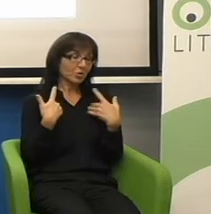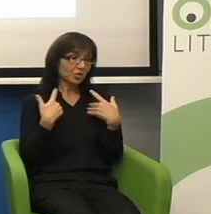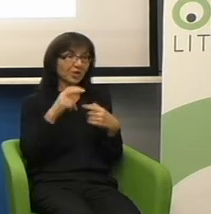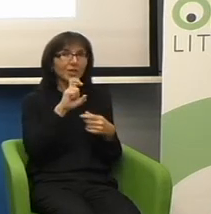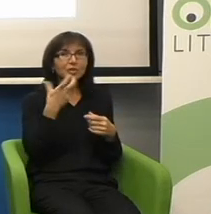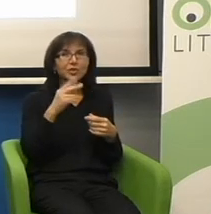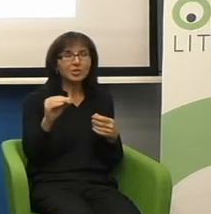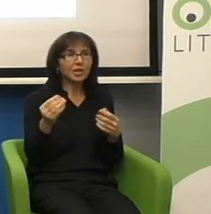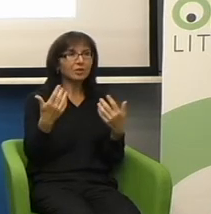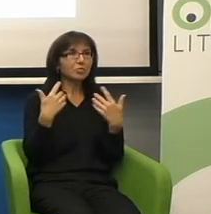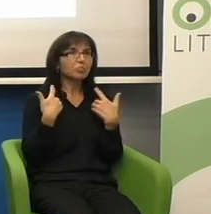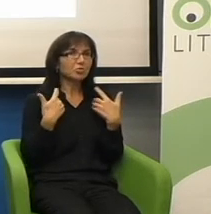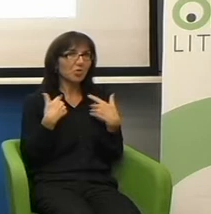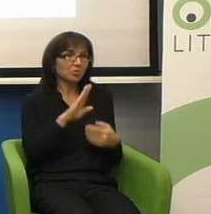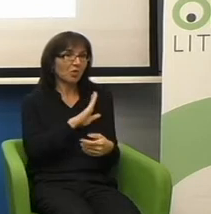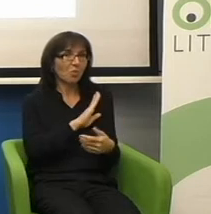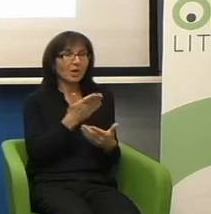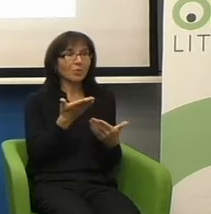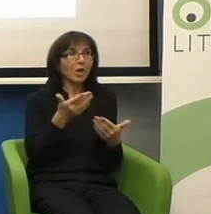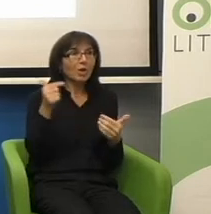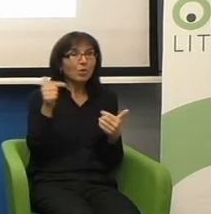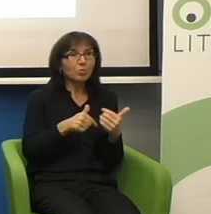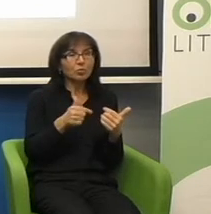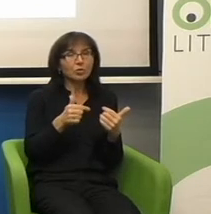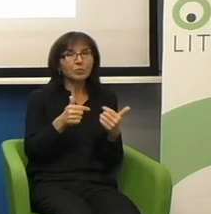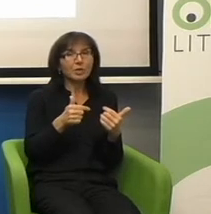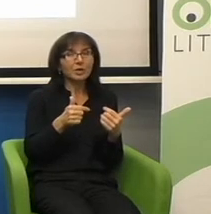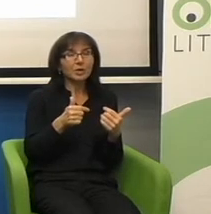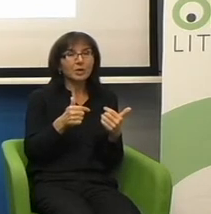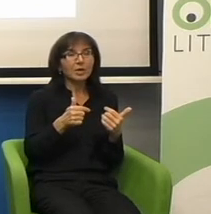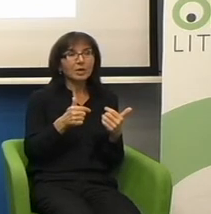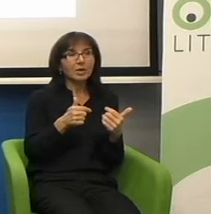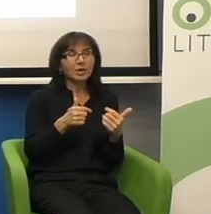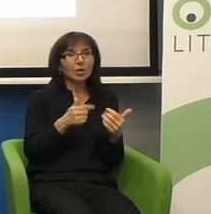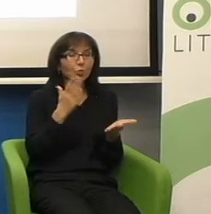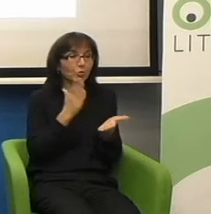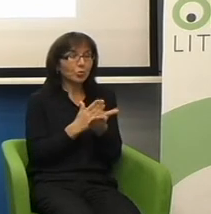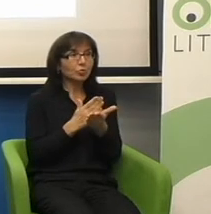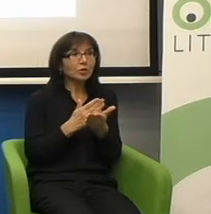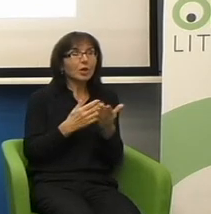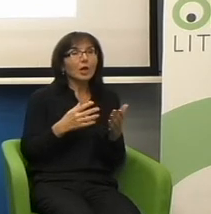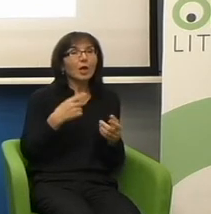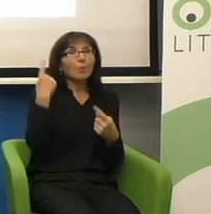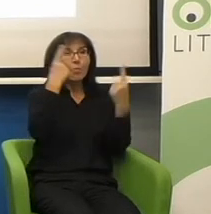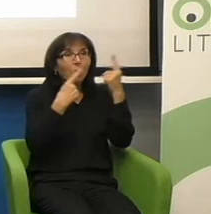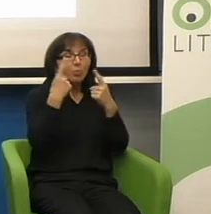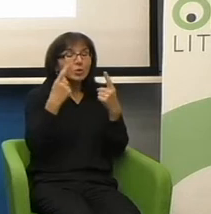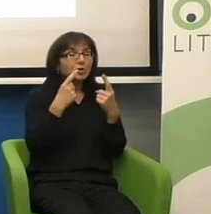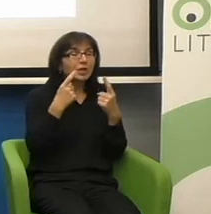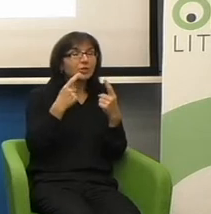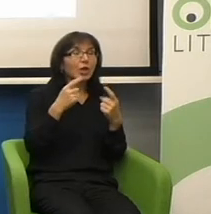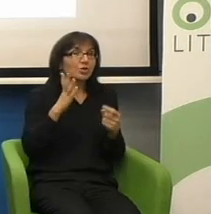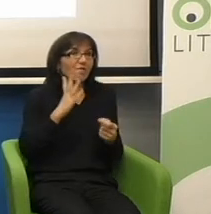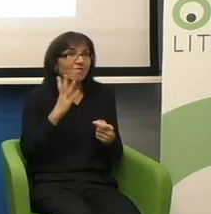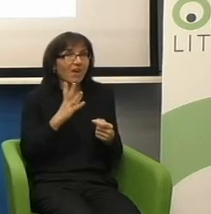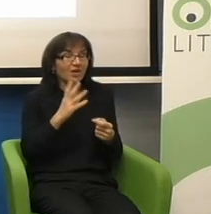osoba nieżyjąca. Musimy się zmierzyć z tym bagażem, który już istnieje, i to w kontekście wypowiedzi pana Marka, czy warto,